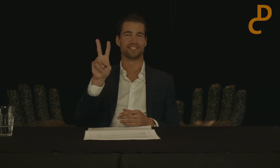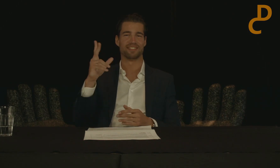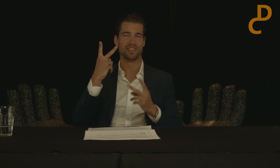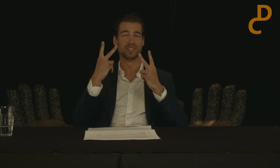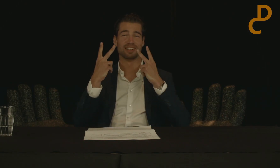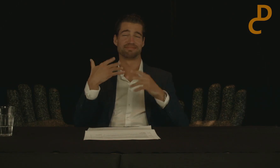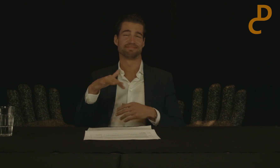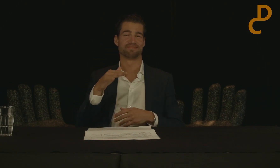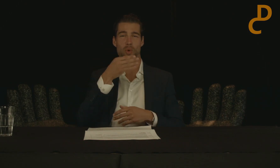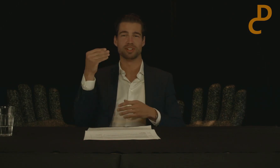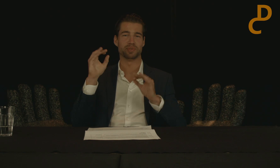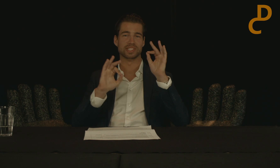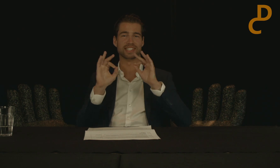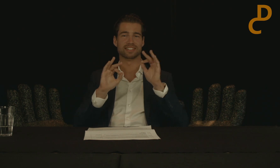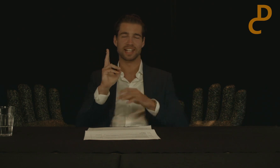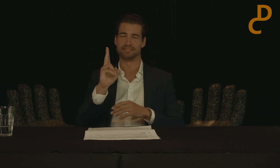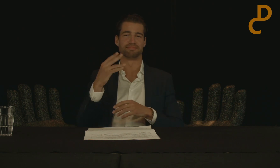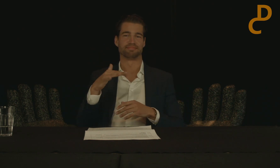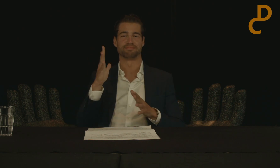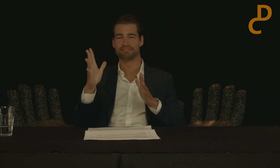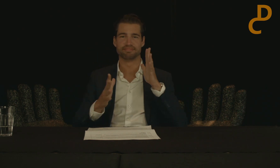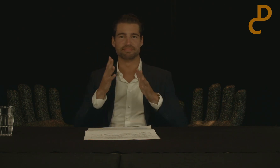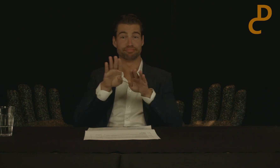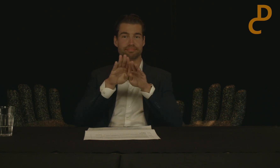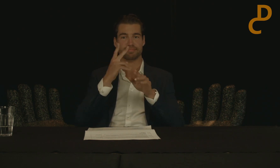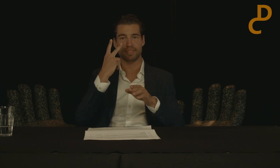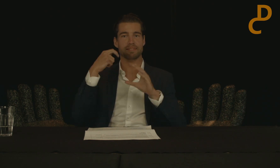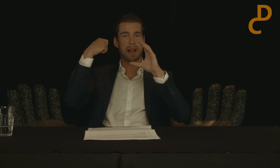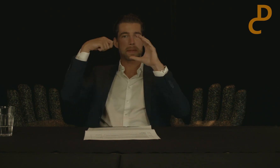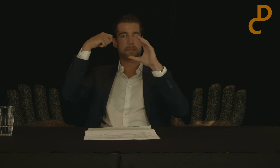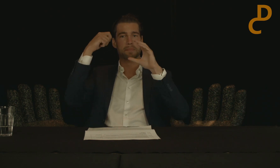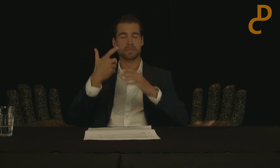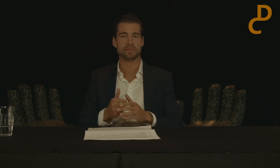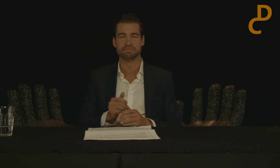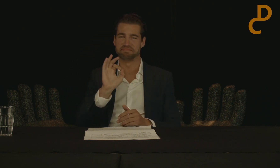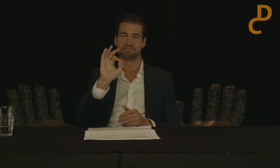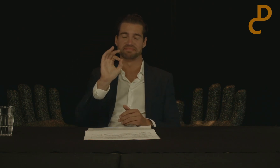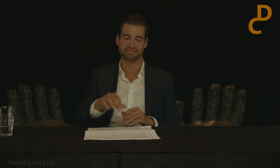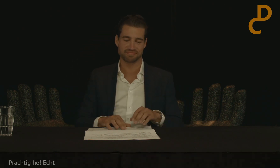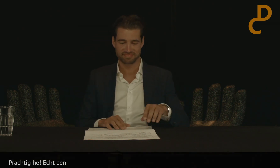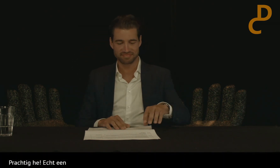prachtige, echt een visual vernacular filmpje. Echt 100% ingebaren. Echt heel erg mooi.